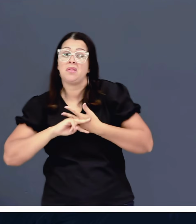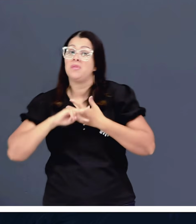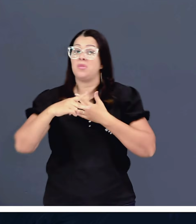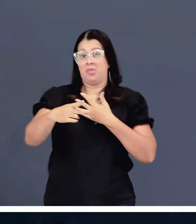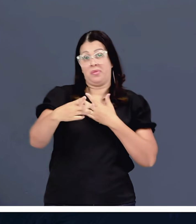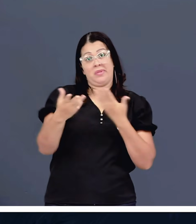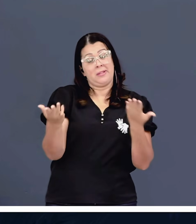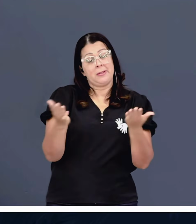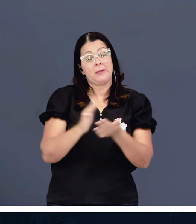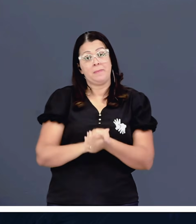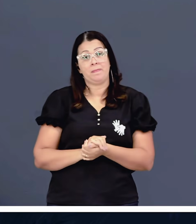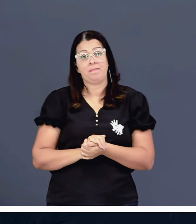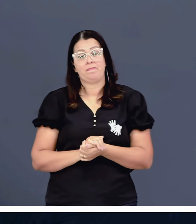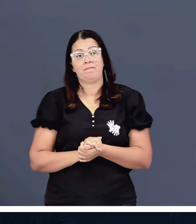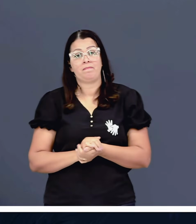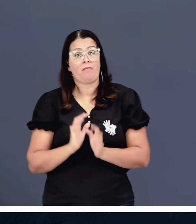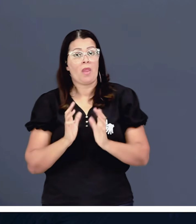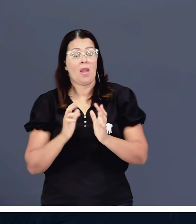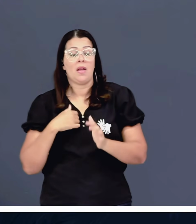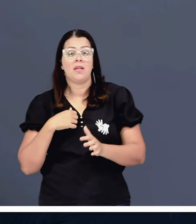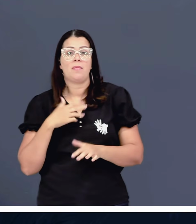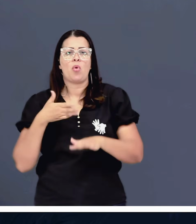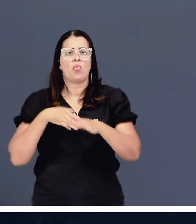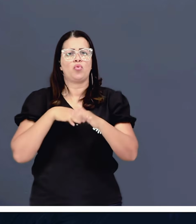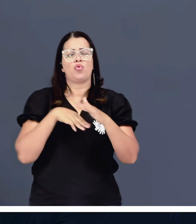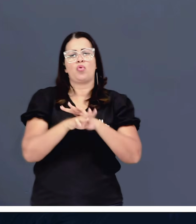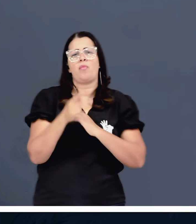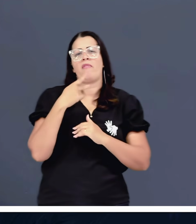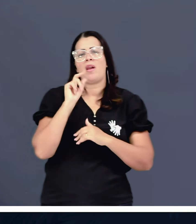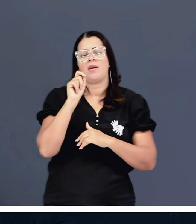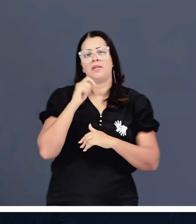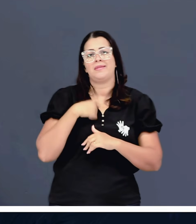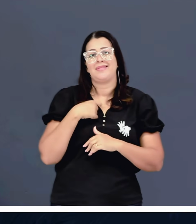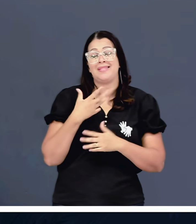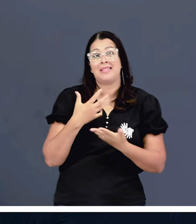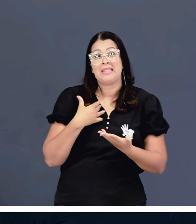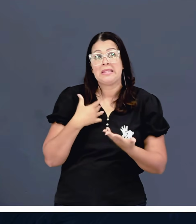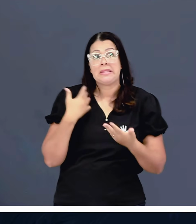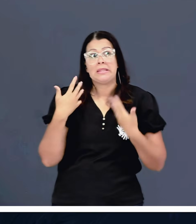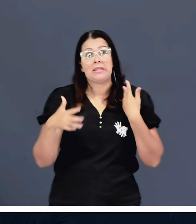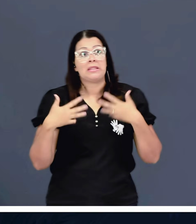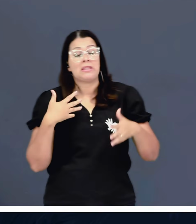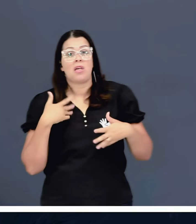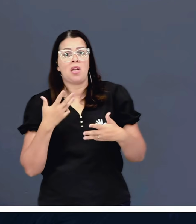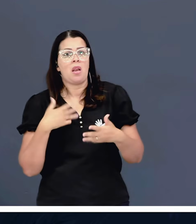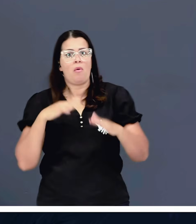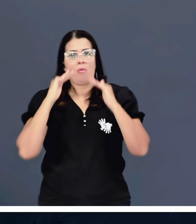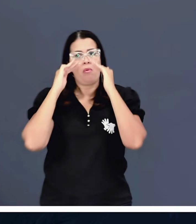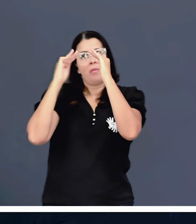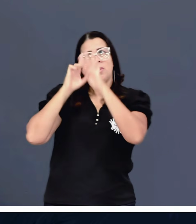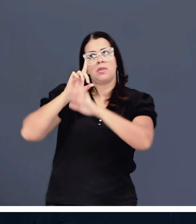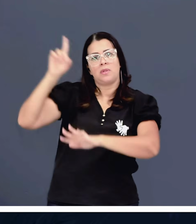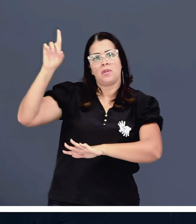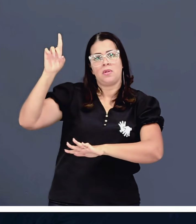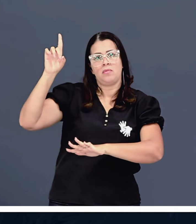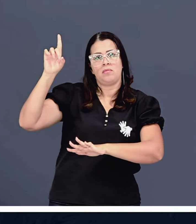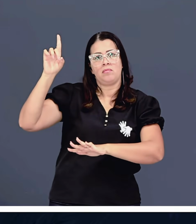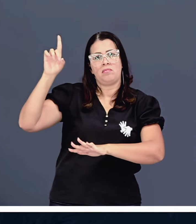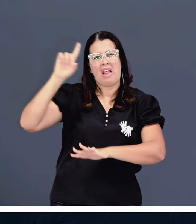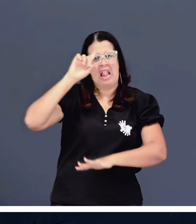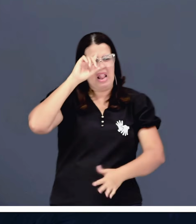por isso. E eu sempre costumo dizer que mesmo ele não atribuindo a Deus